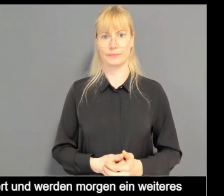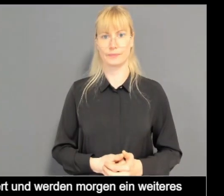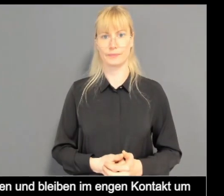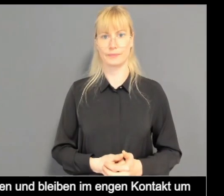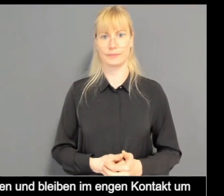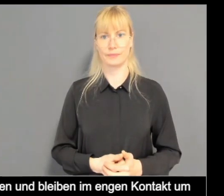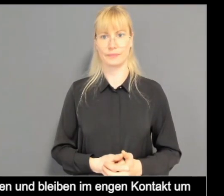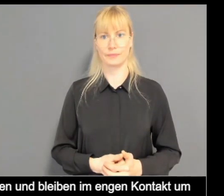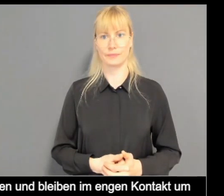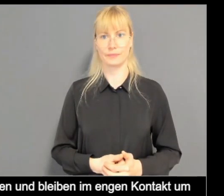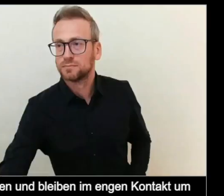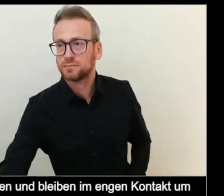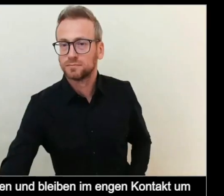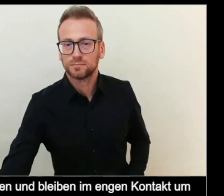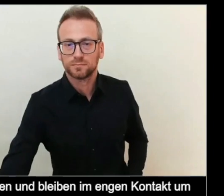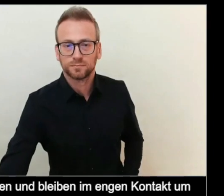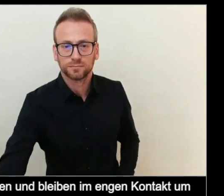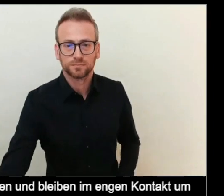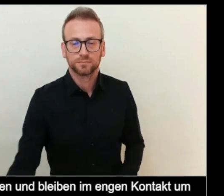Vielen Dank. Herr Staatsminister Blume, bitte.